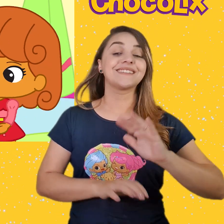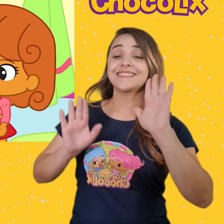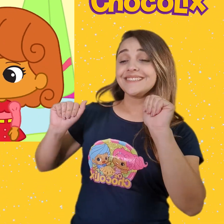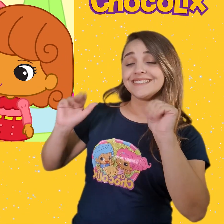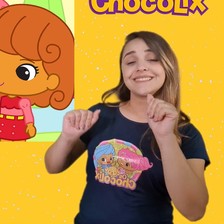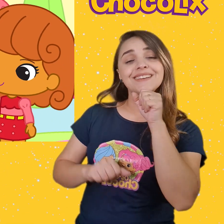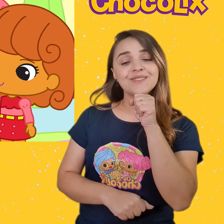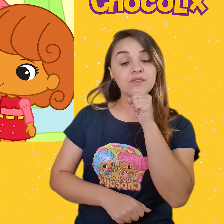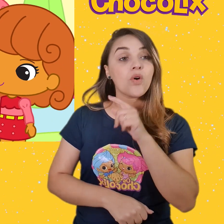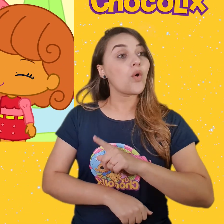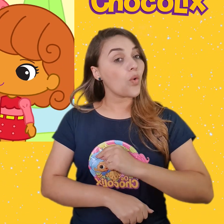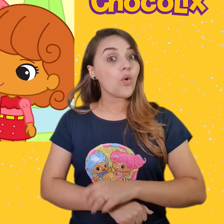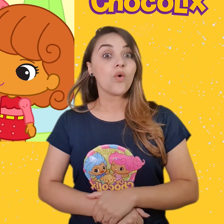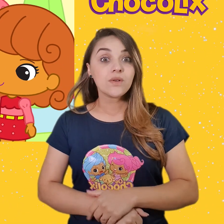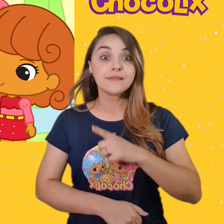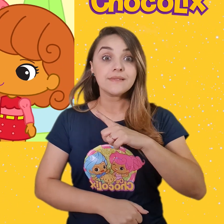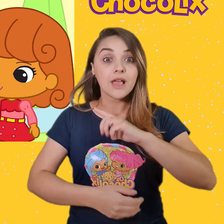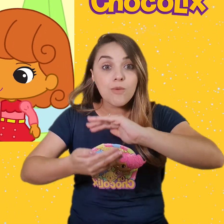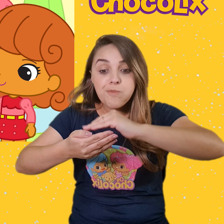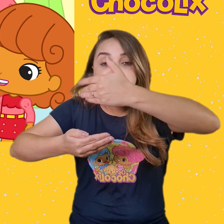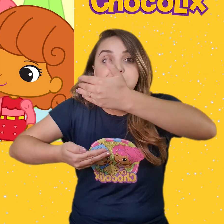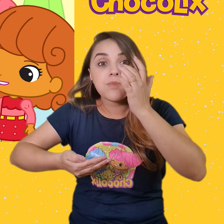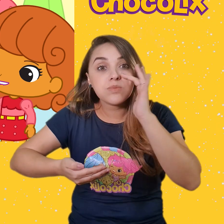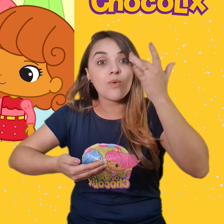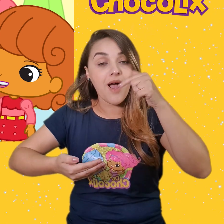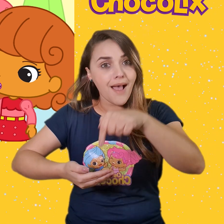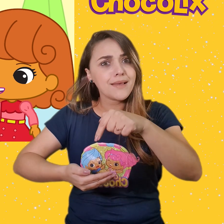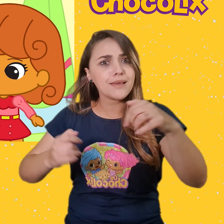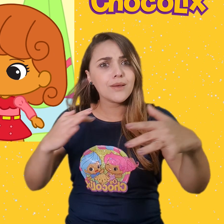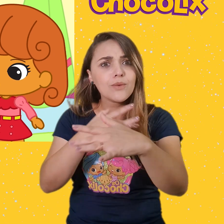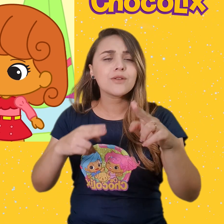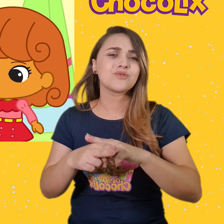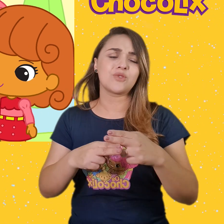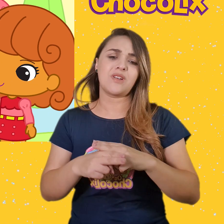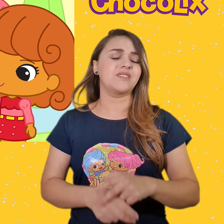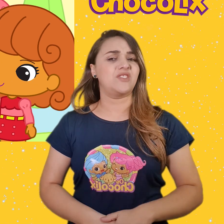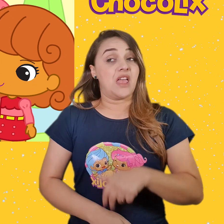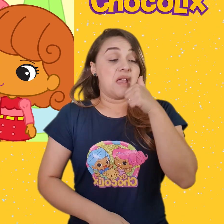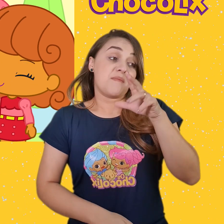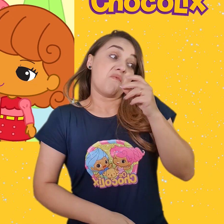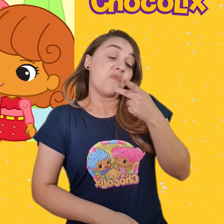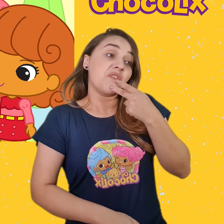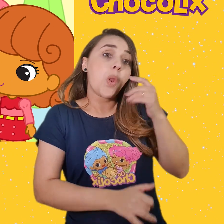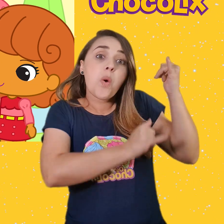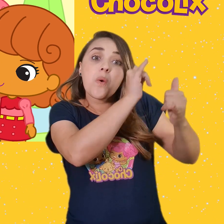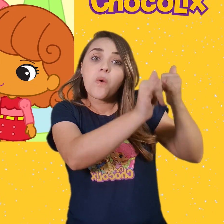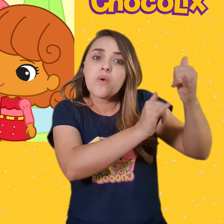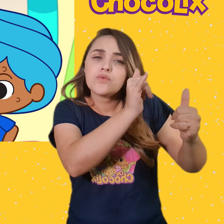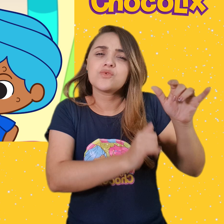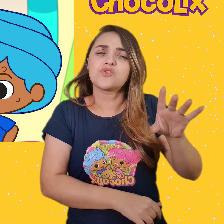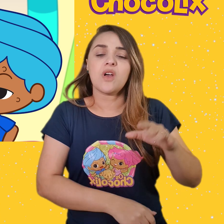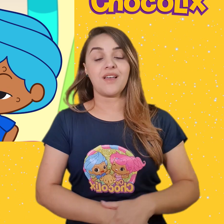que tem um tesouro incrível escondido no Reino da Chocolândia? Ah, a vovó falou que era uma lenda. A sua avó disse que é uma lenda porque